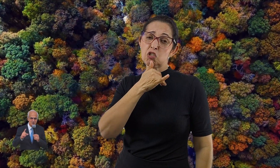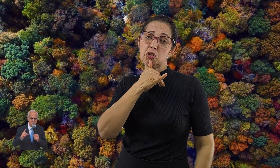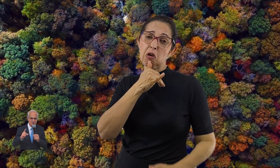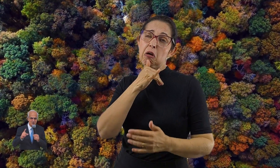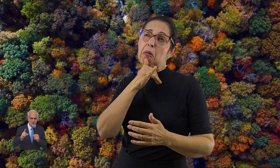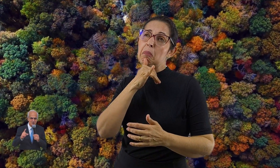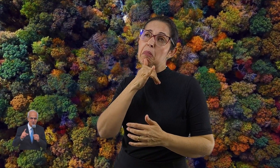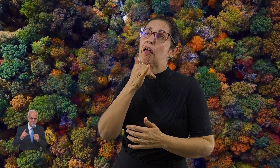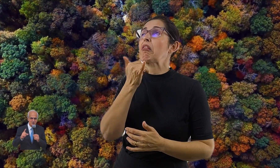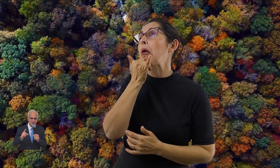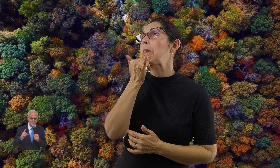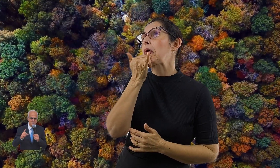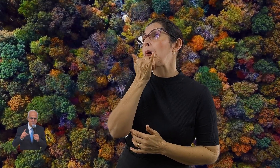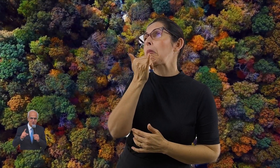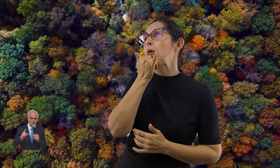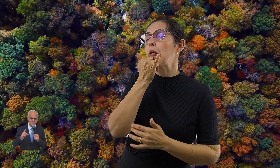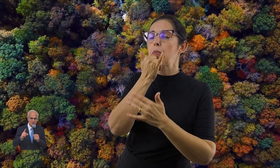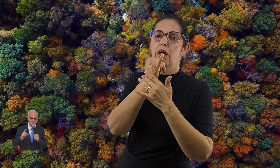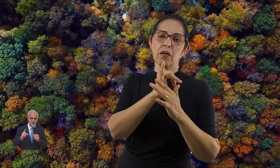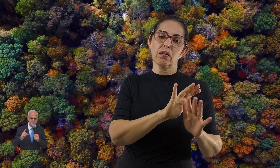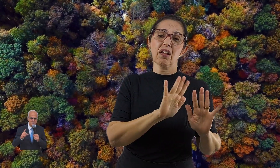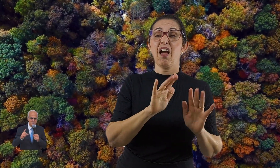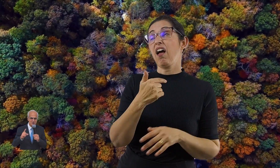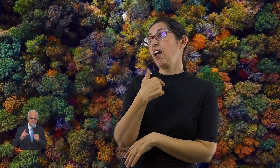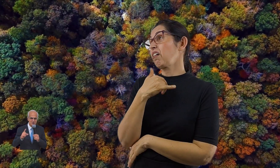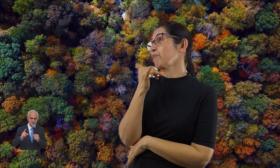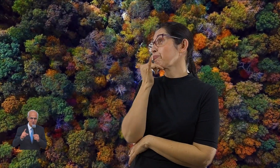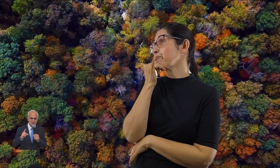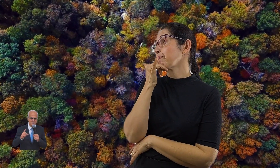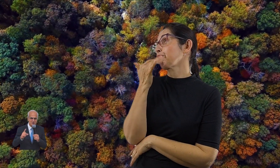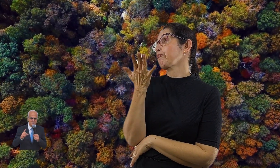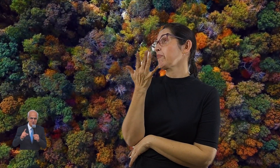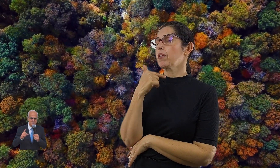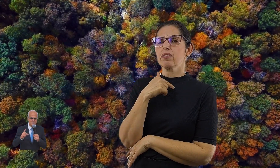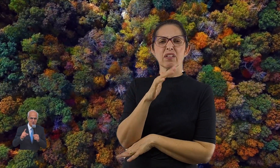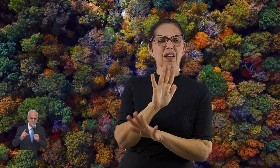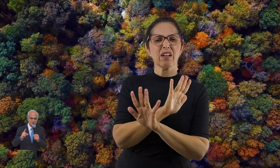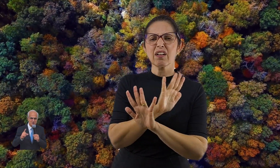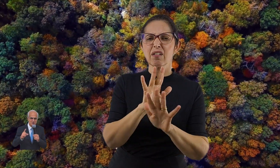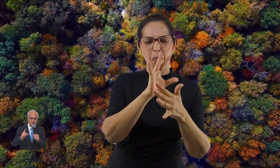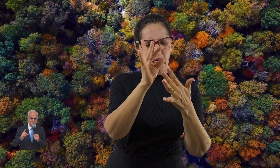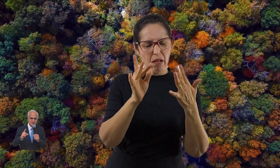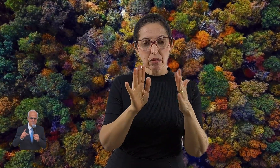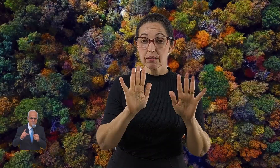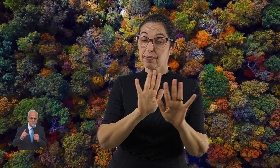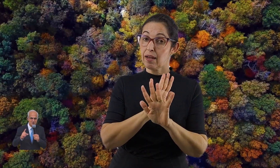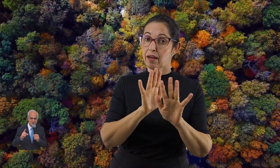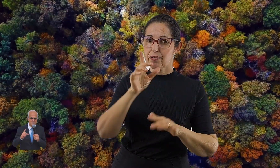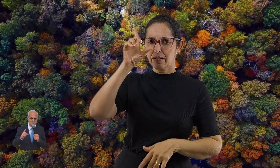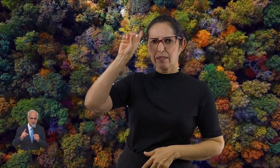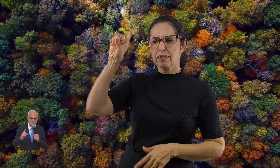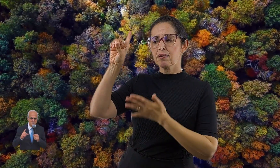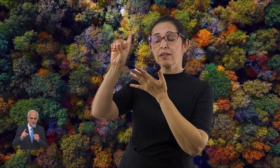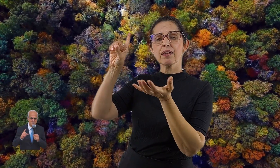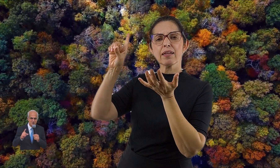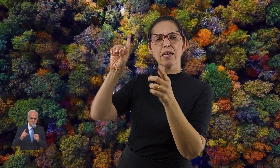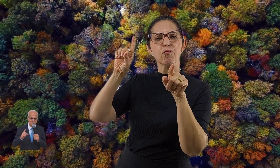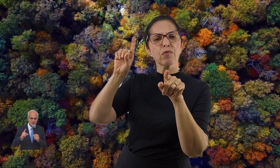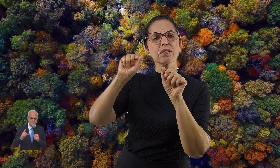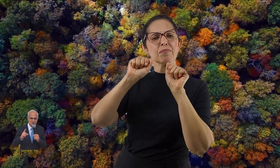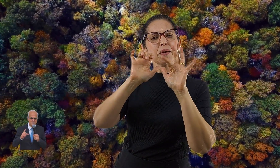lado, aquilo que, não, eu estou assim por quê? Não, você está assim, mas o Senhor quer que você seja uma bênção. Você é uma professora